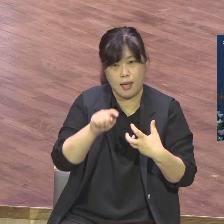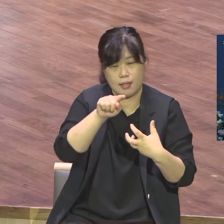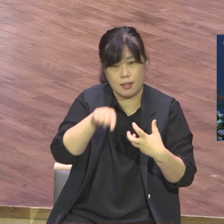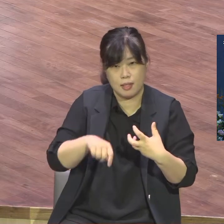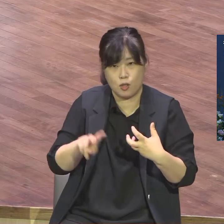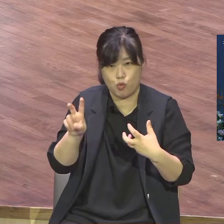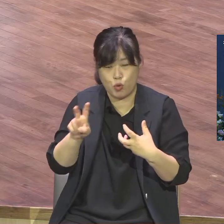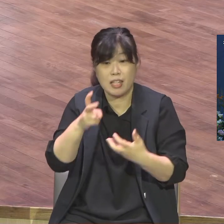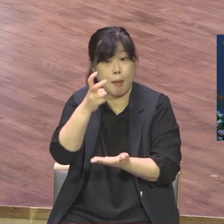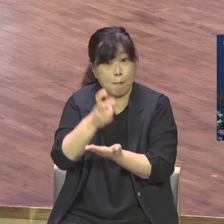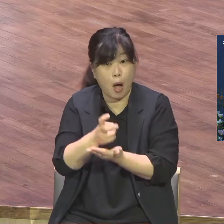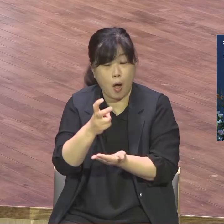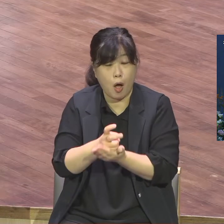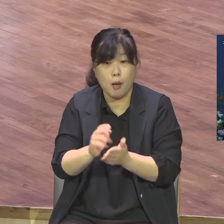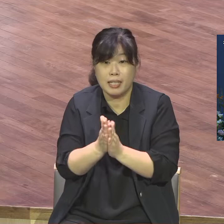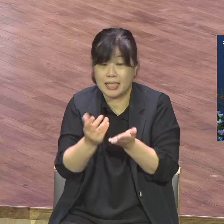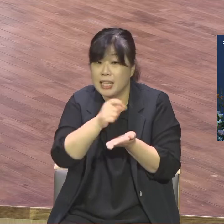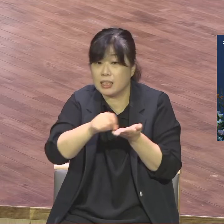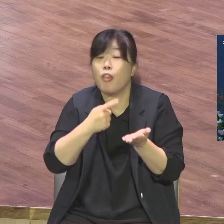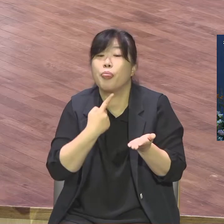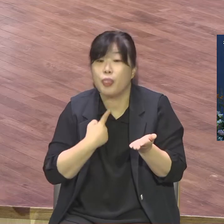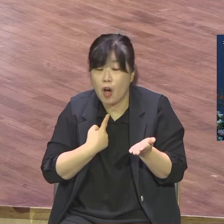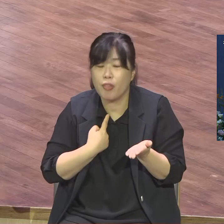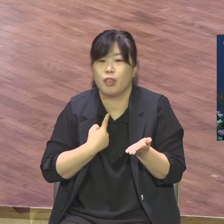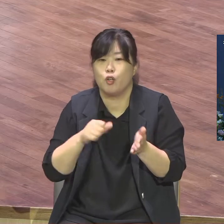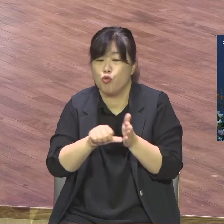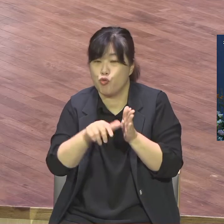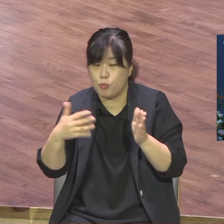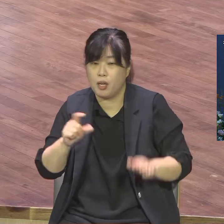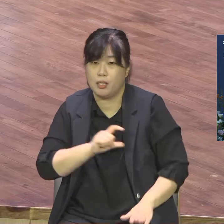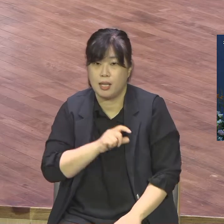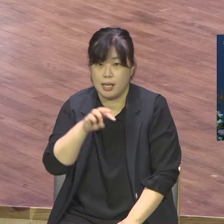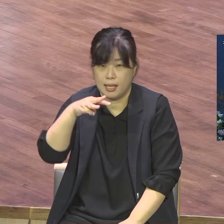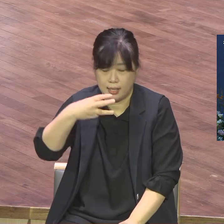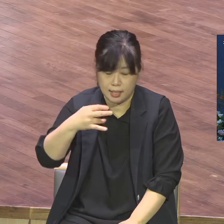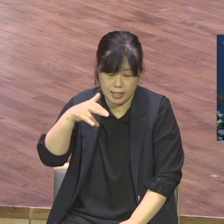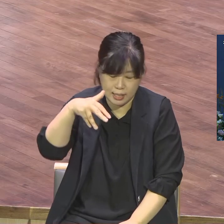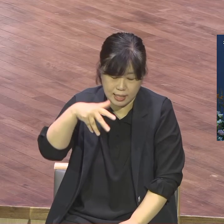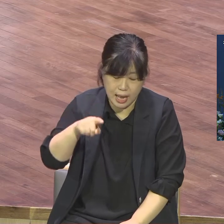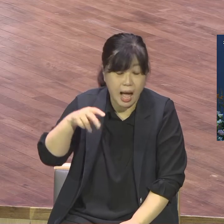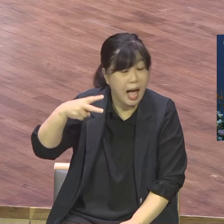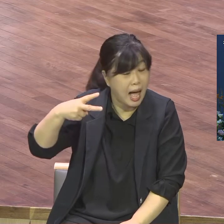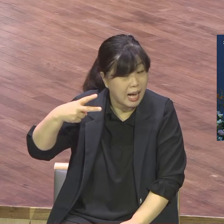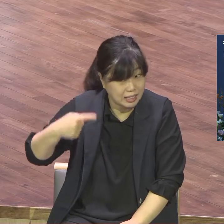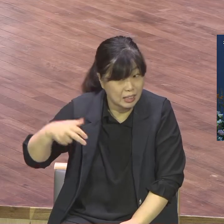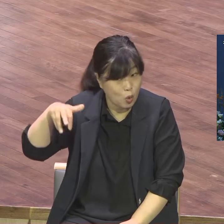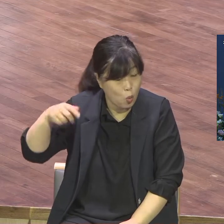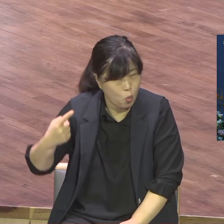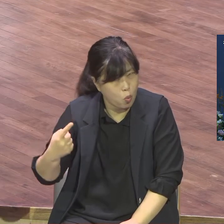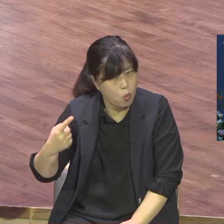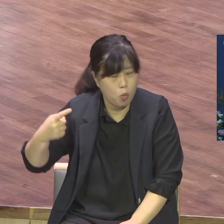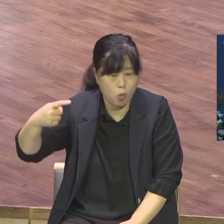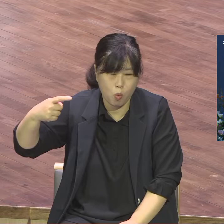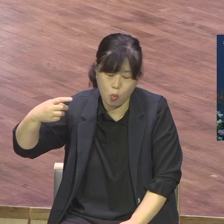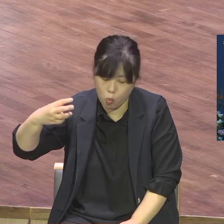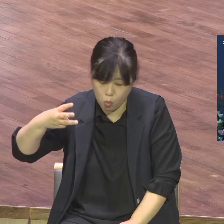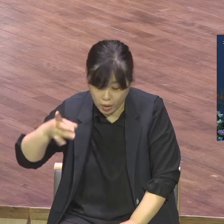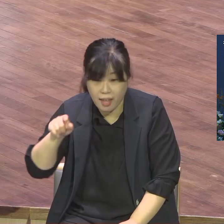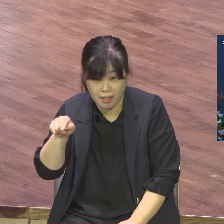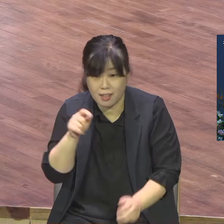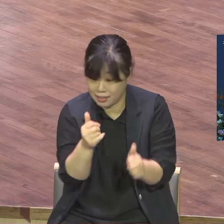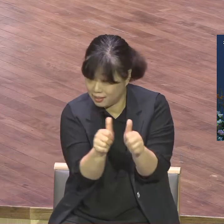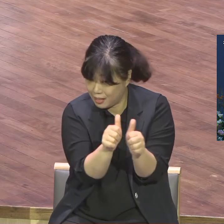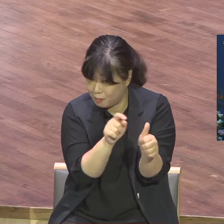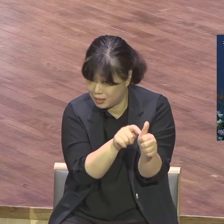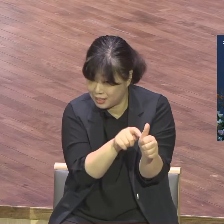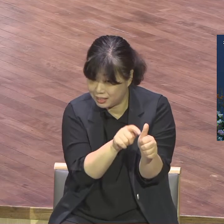코치라는 분이 40년을 연구를 그렇게 해서 얻은 결론 난 책인데